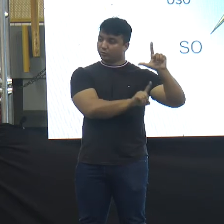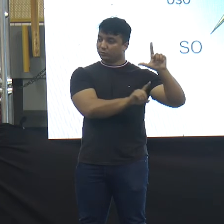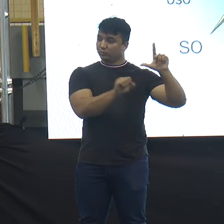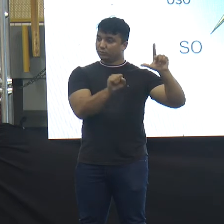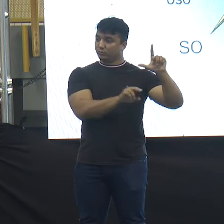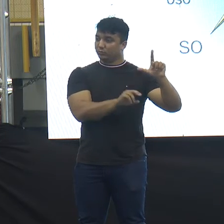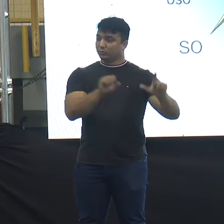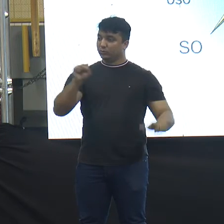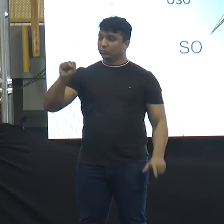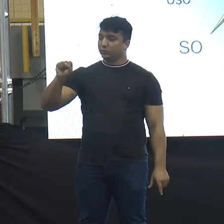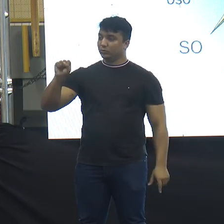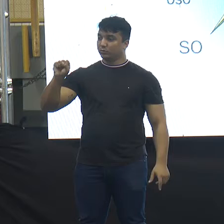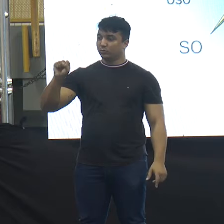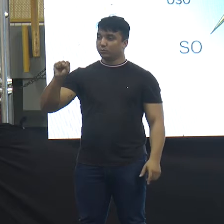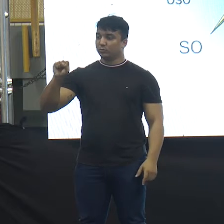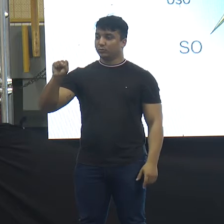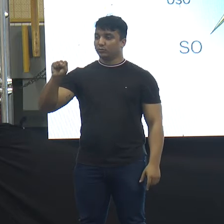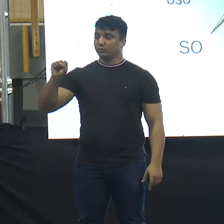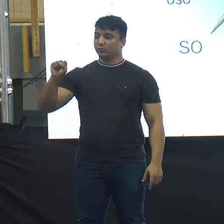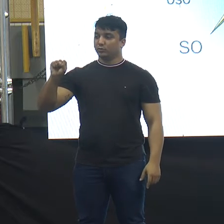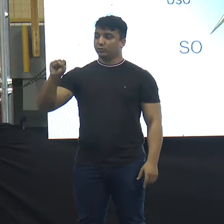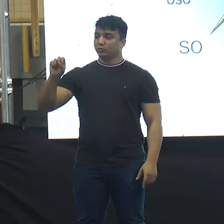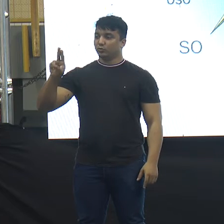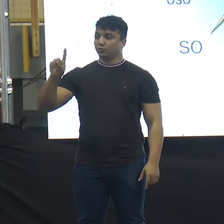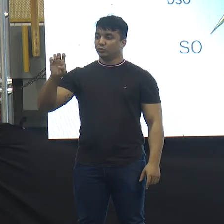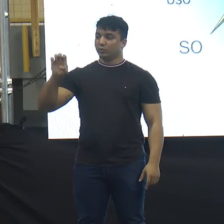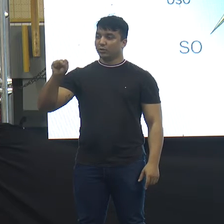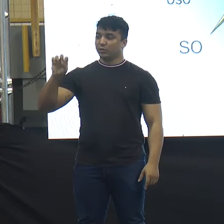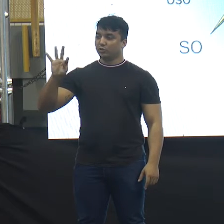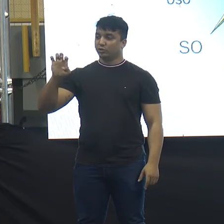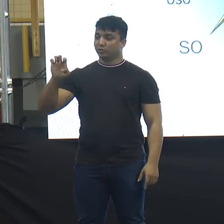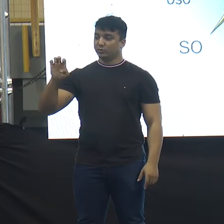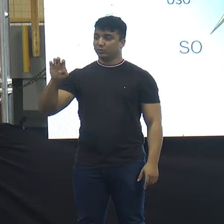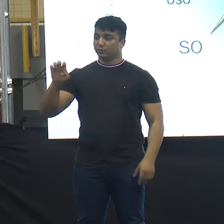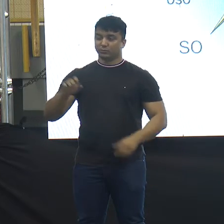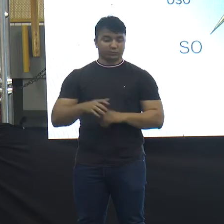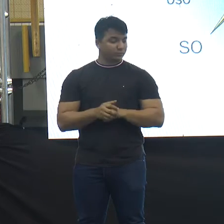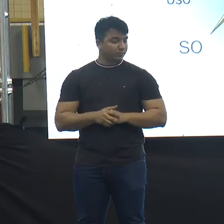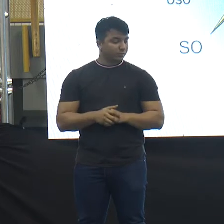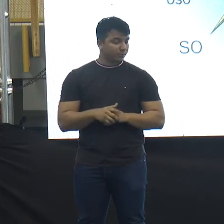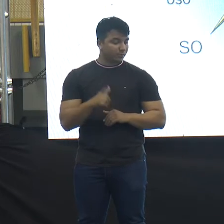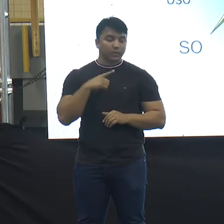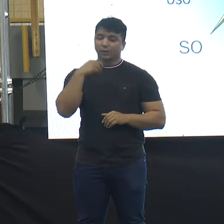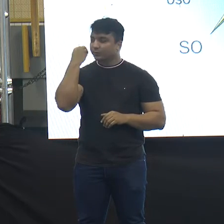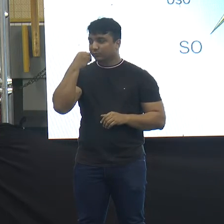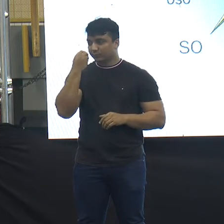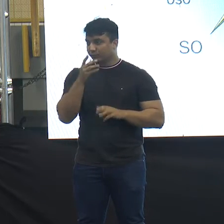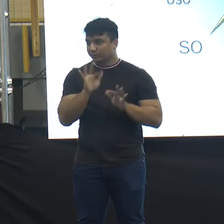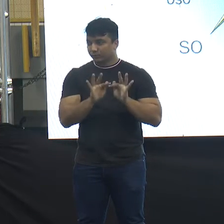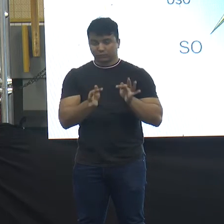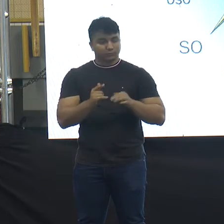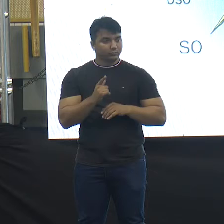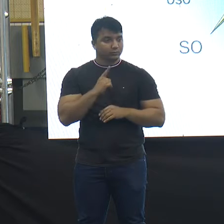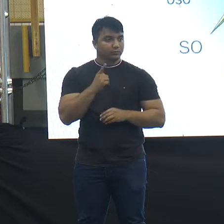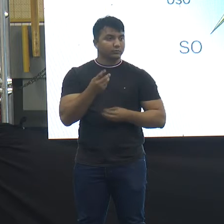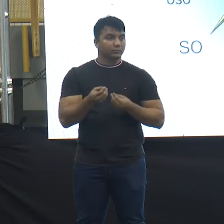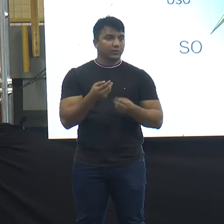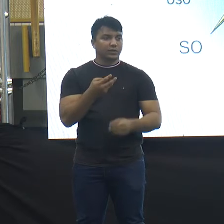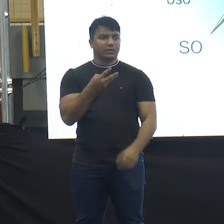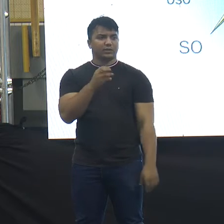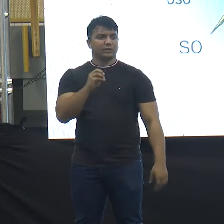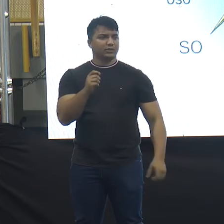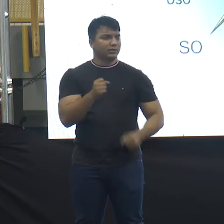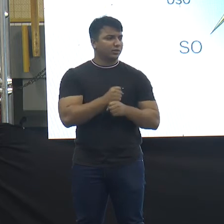4. E aí, galera, a gente pode dizer pela nossa experiência, quase 30